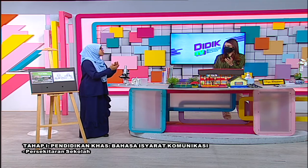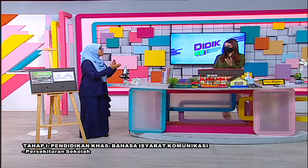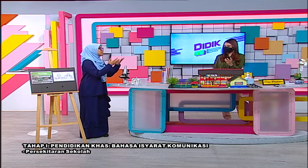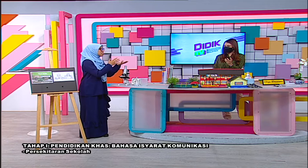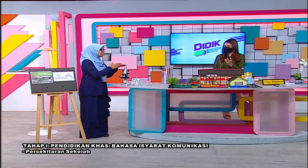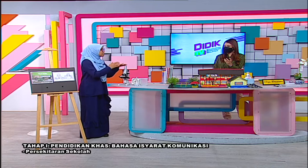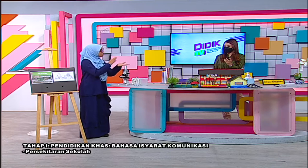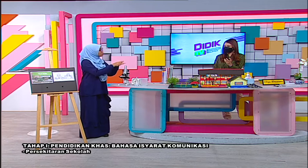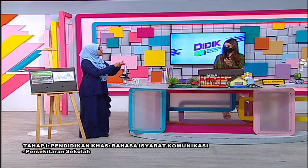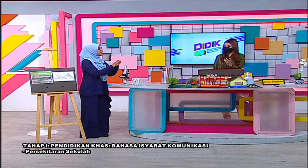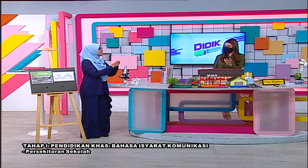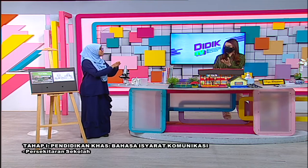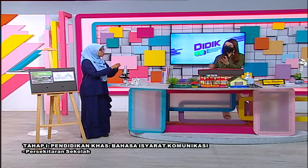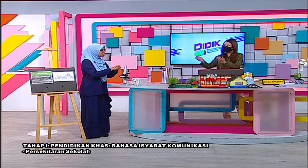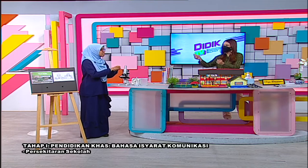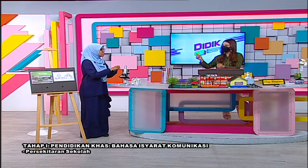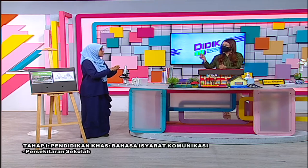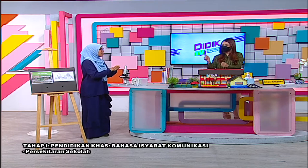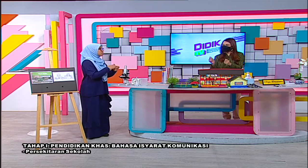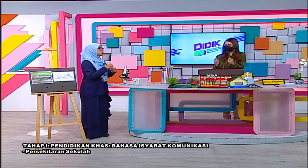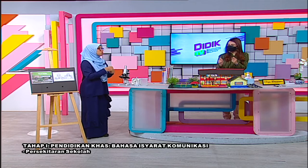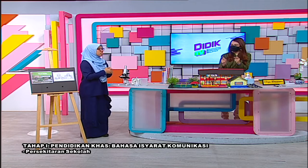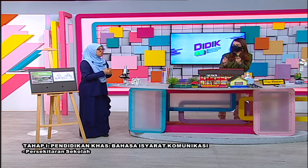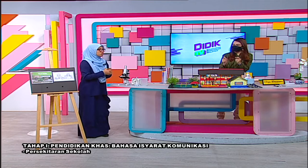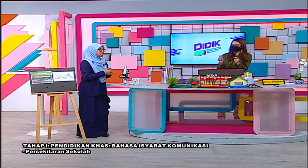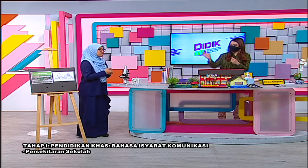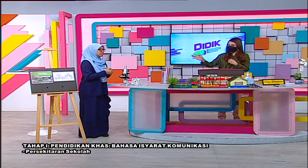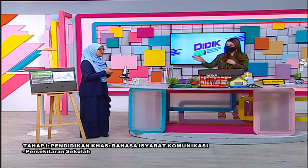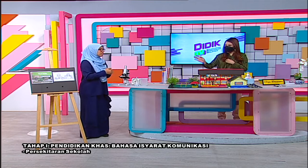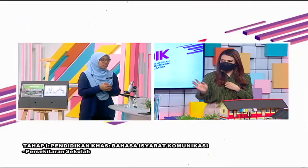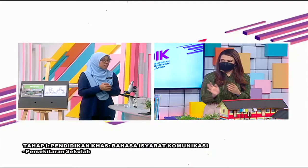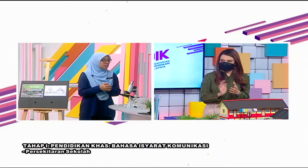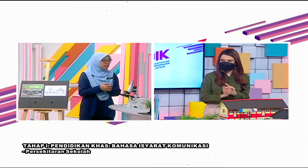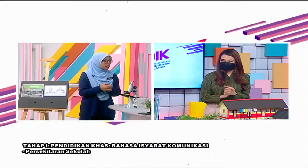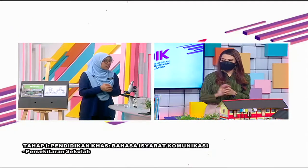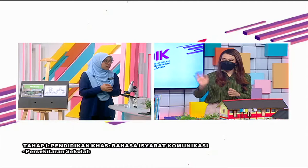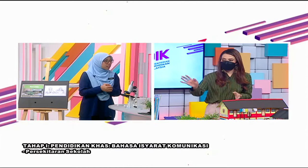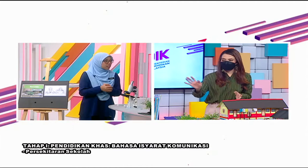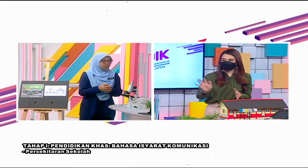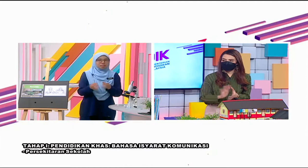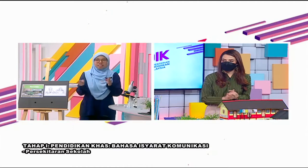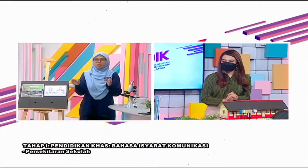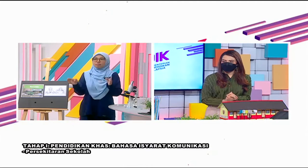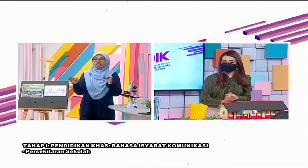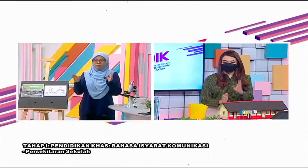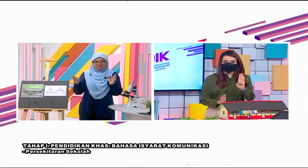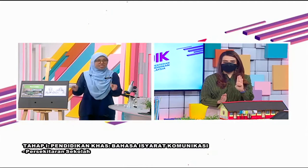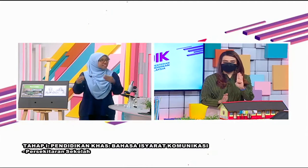macam kalau kidal, kita bolehlah guna tangan kiri. Contohnya? Contoh kalau kita bilik. Contohnya bilik. Bilik masih lagi yang